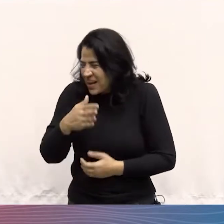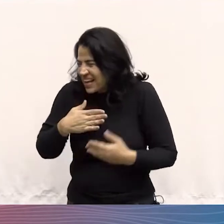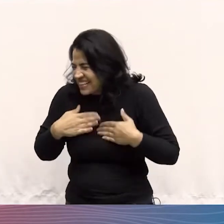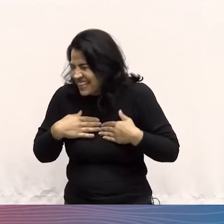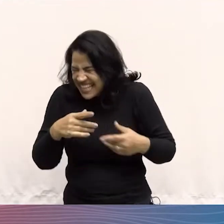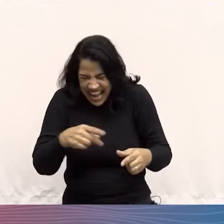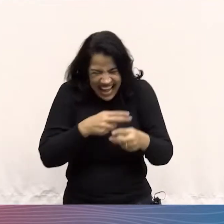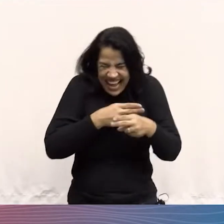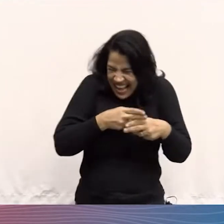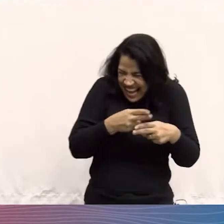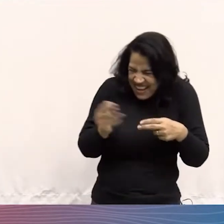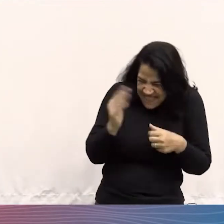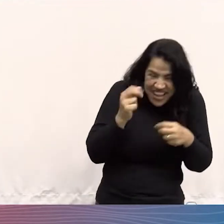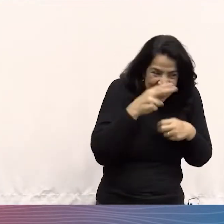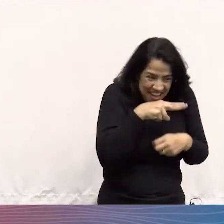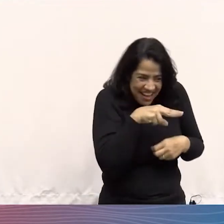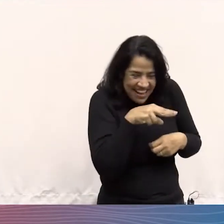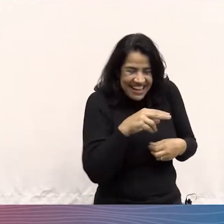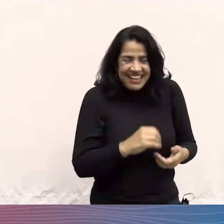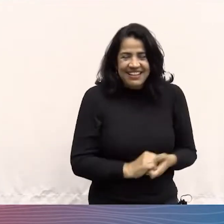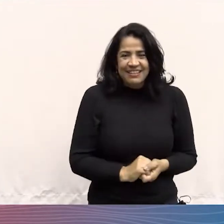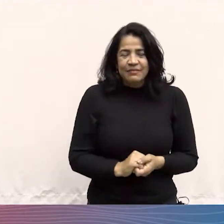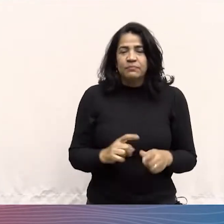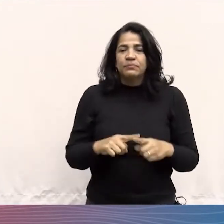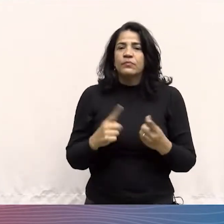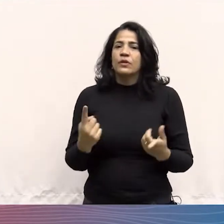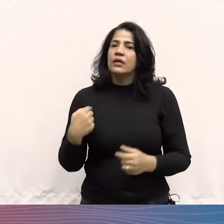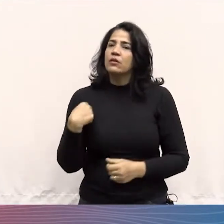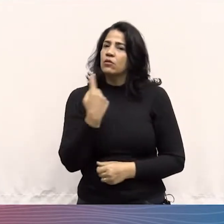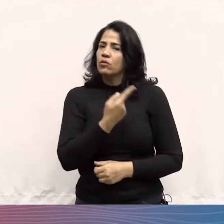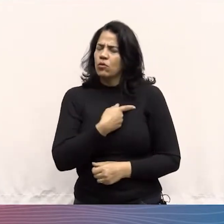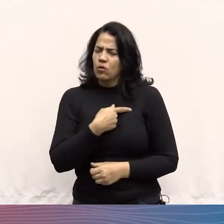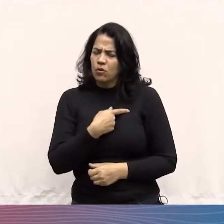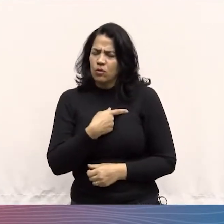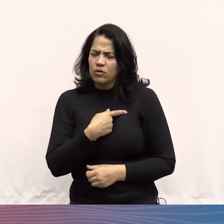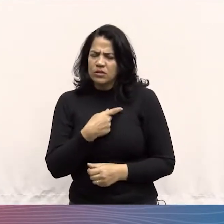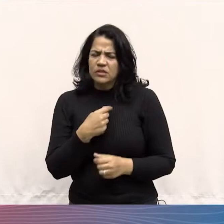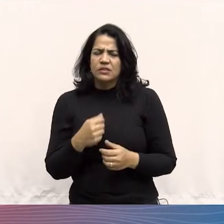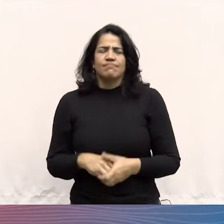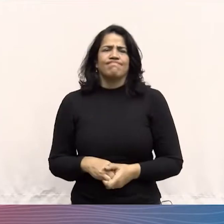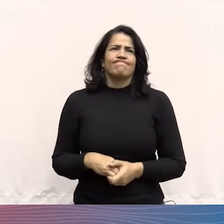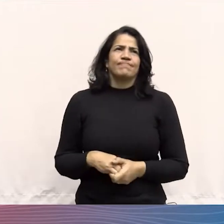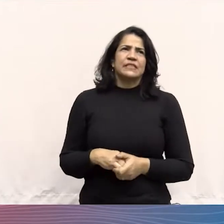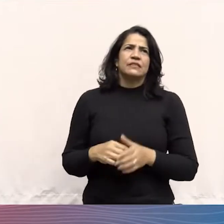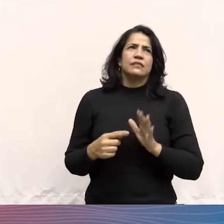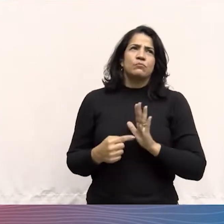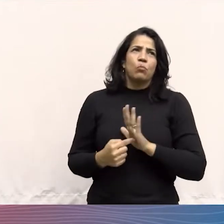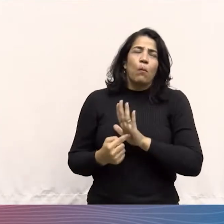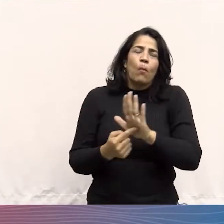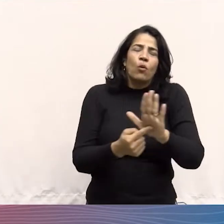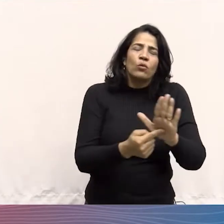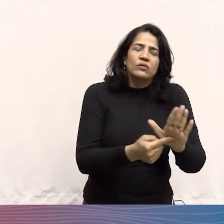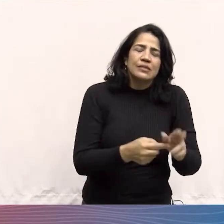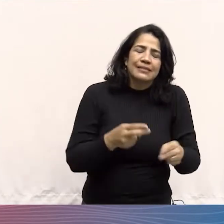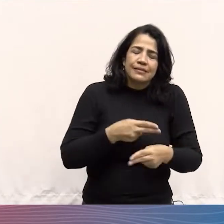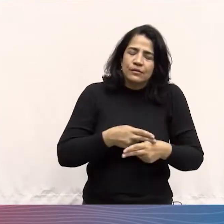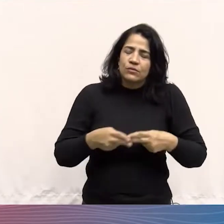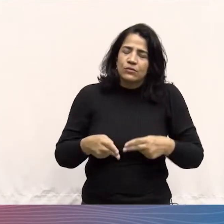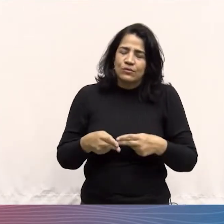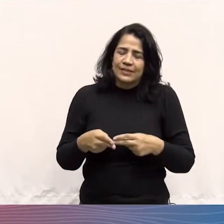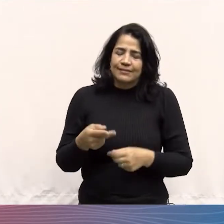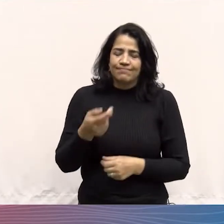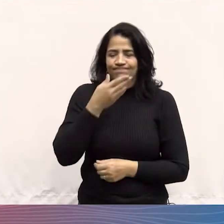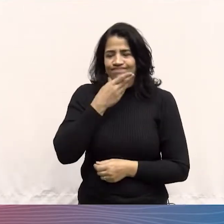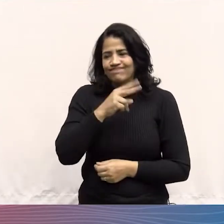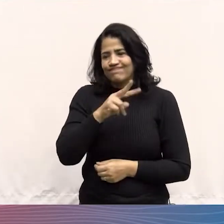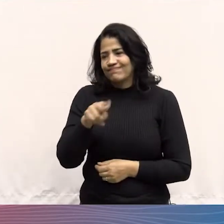vergonha. Irmãos, nunca devemos expor vergonha dos irmãos. Amém? Senhor Jesus.